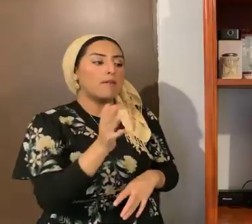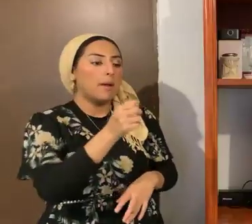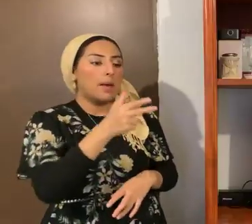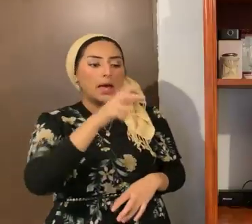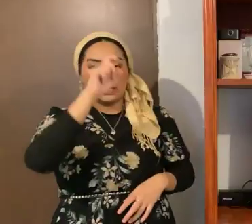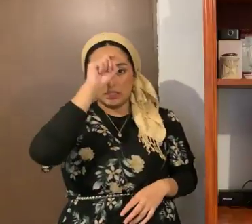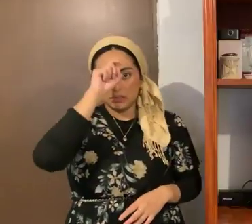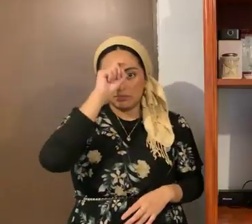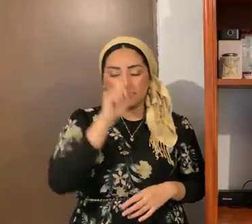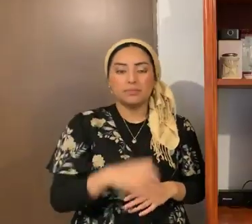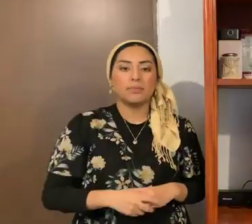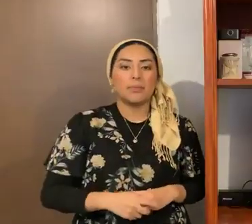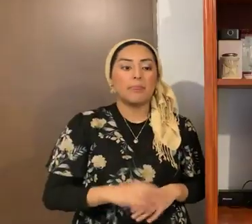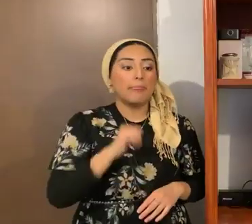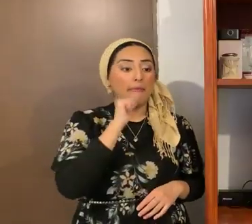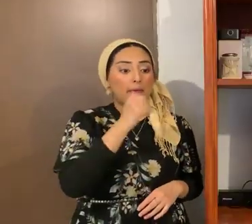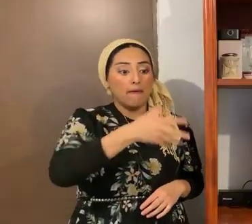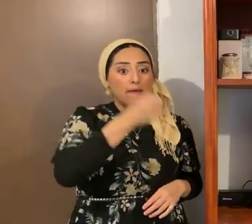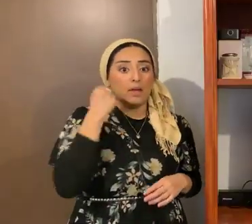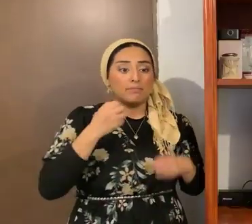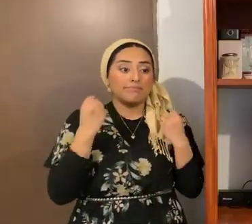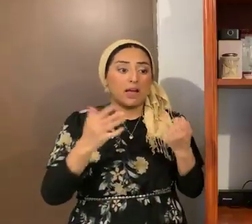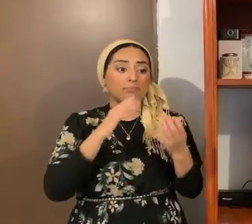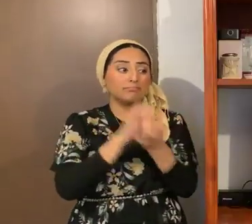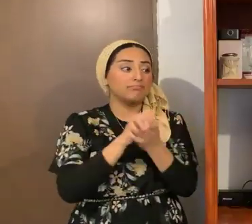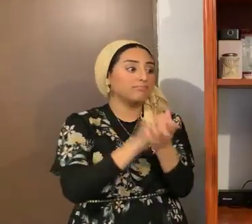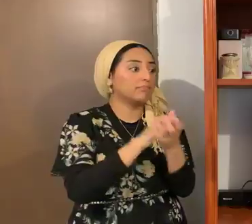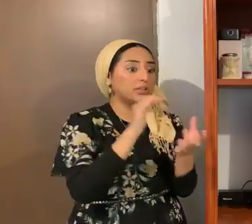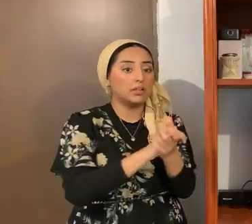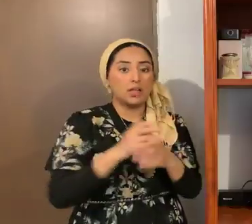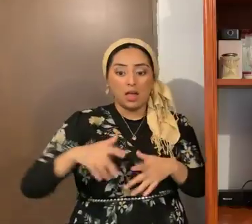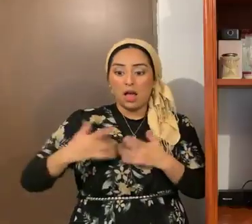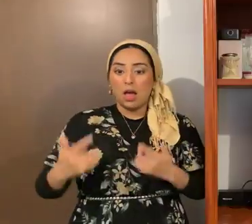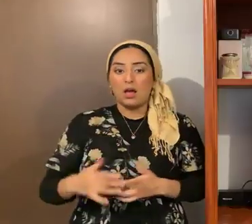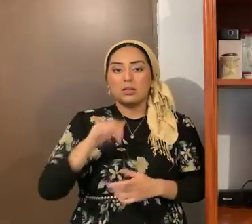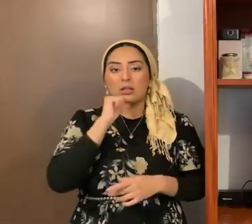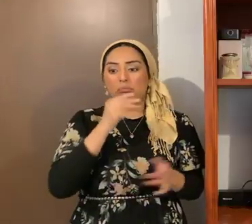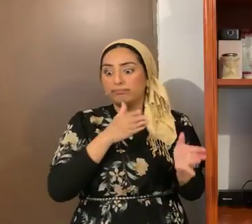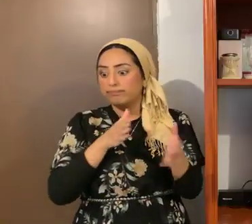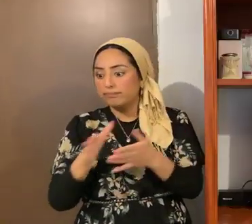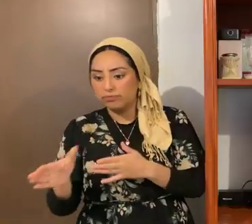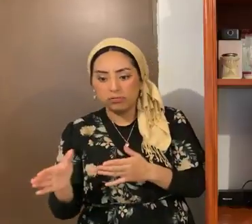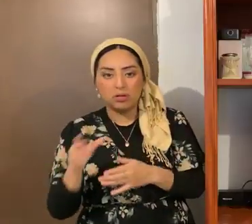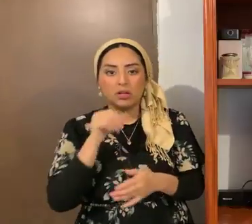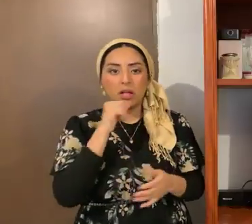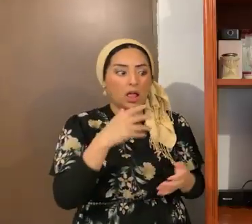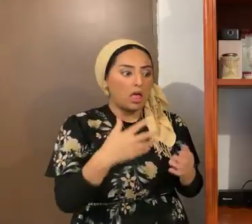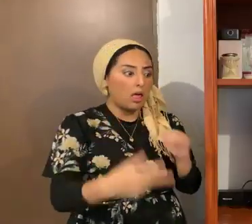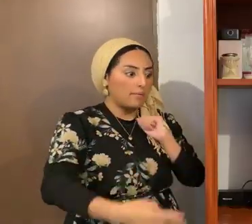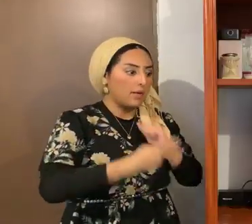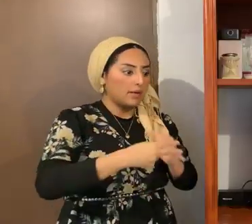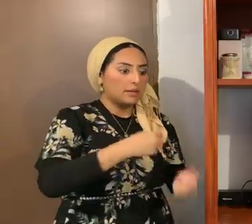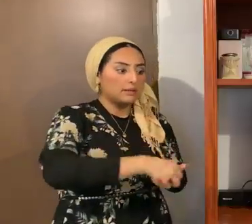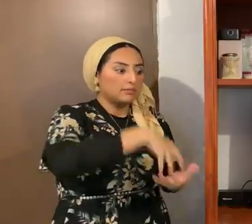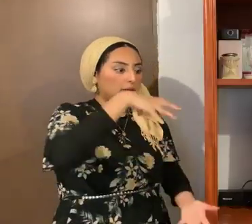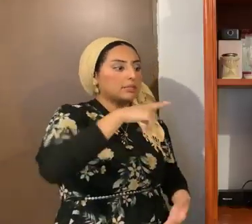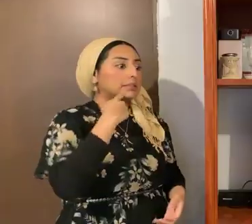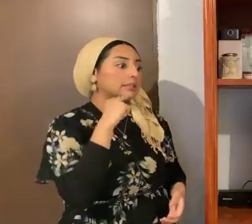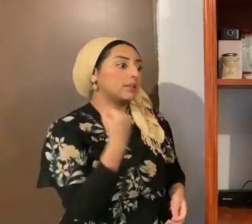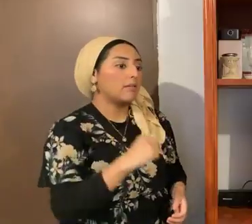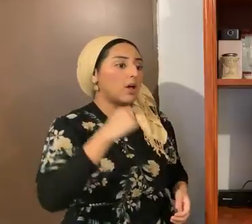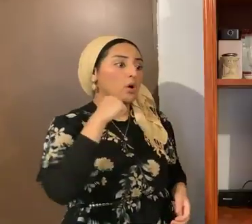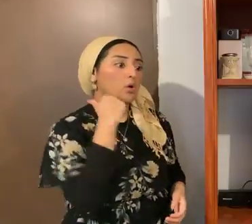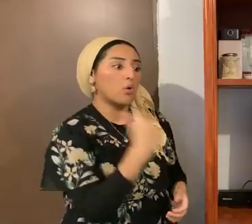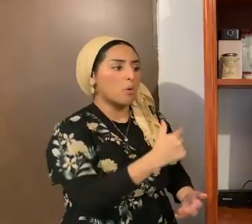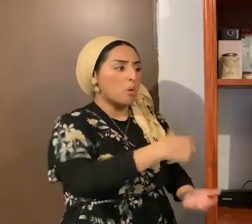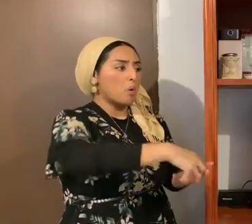este camino. Ni tomará para sí muchas mujeres, para que su corazón no se desvíe, ni plata ni oro amontonará para